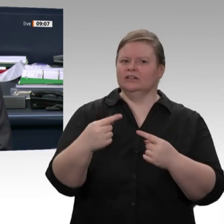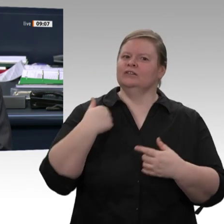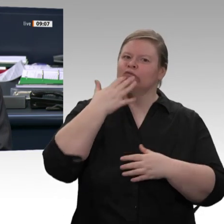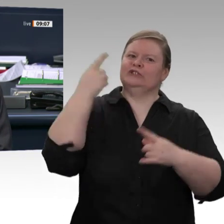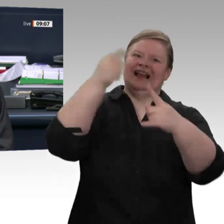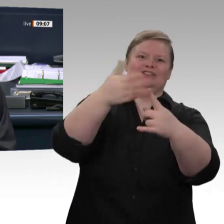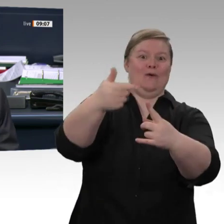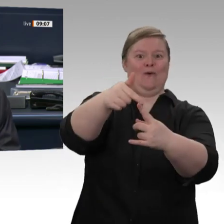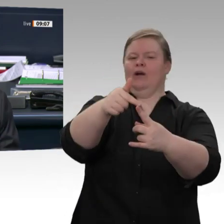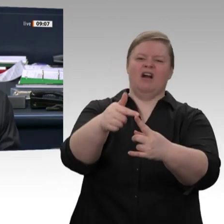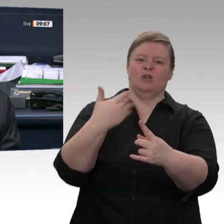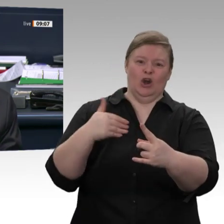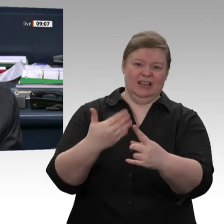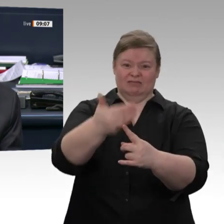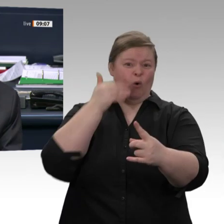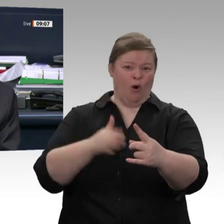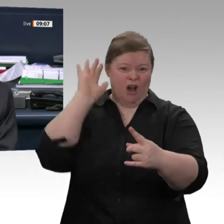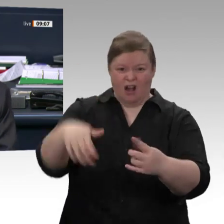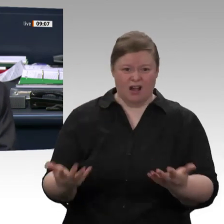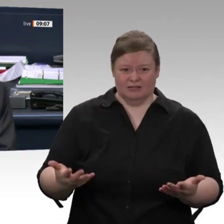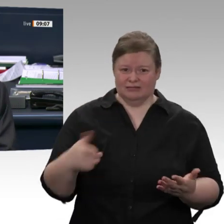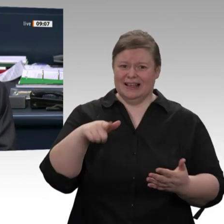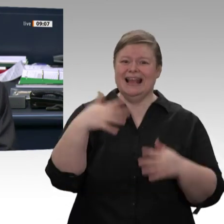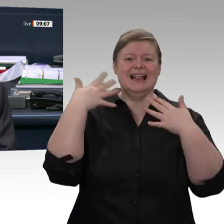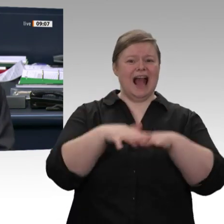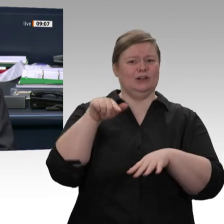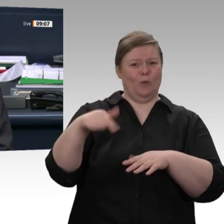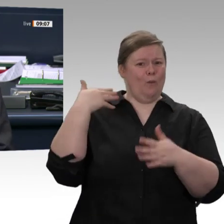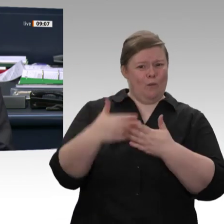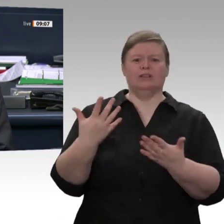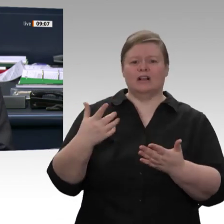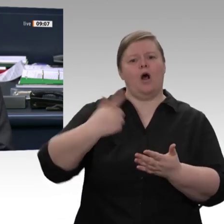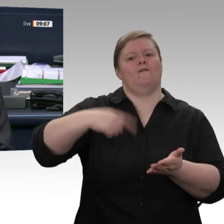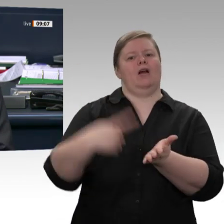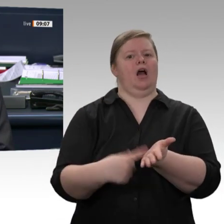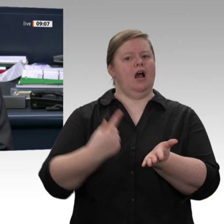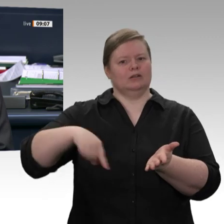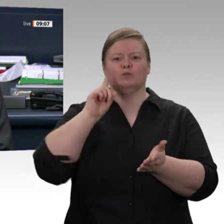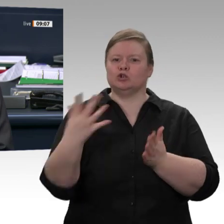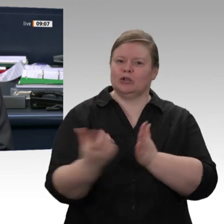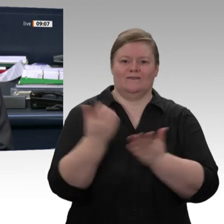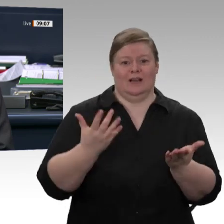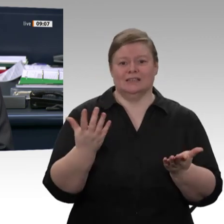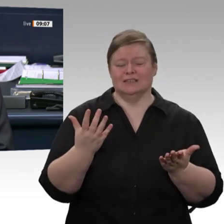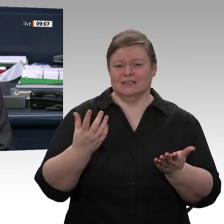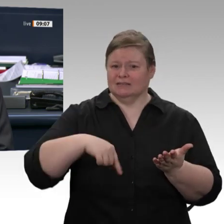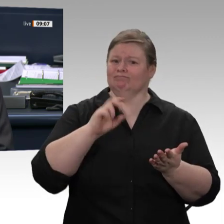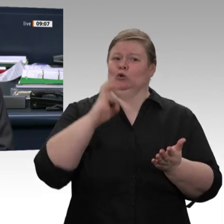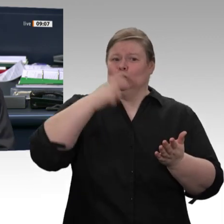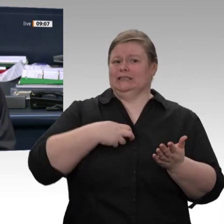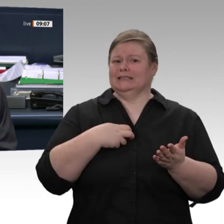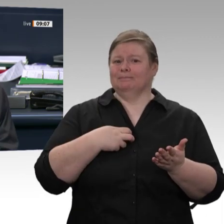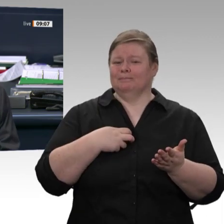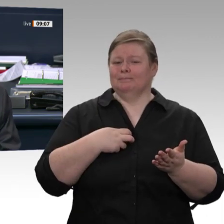wollen, die Vielfalt mit Skepsis begegnen. Wer sich angesichts eines als überfordernd